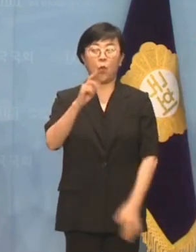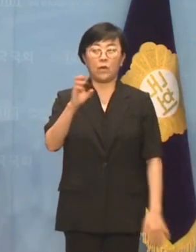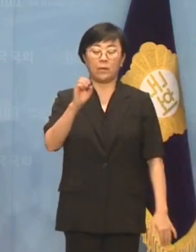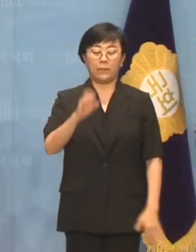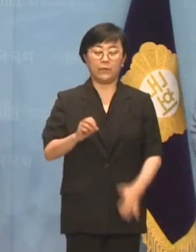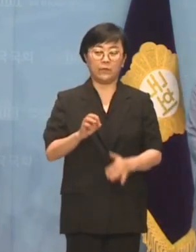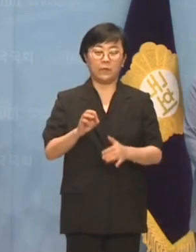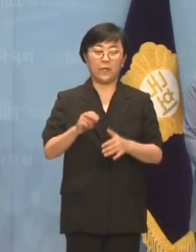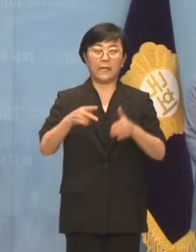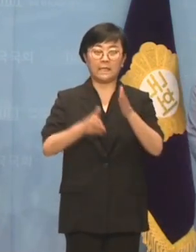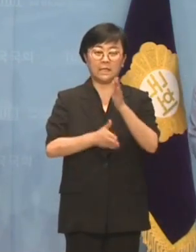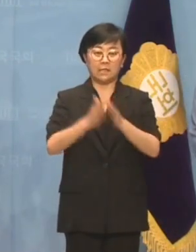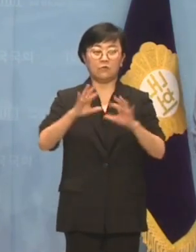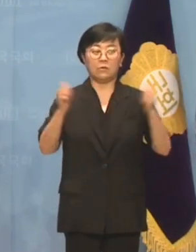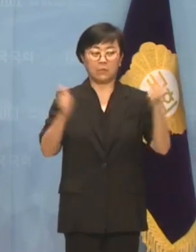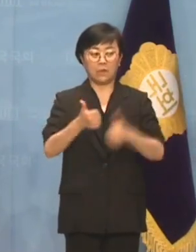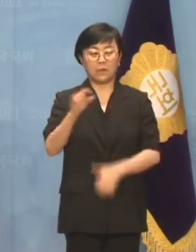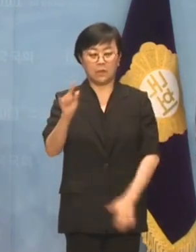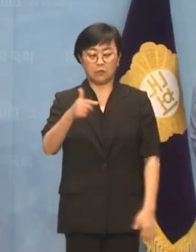국회의원 한준호입니다.